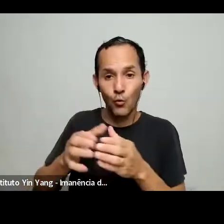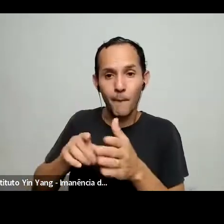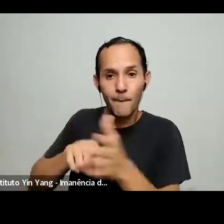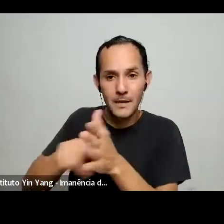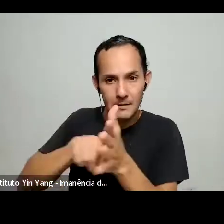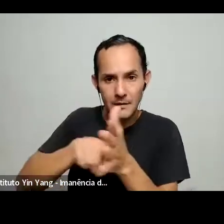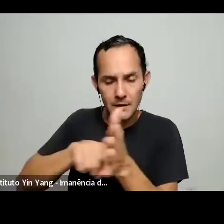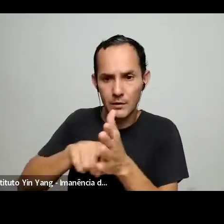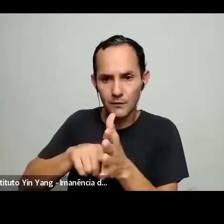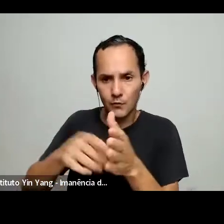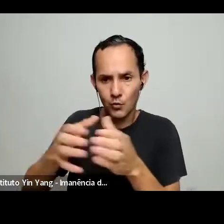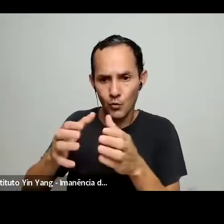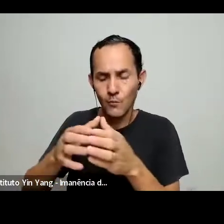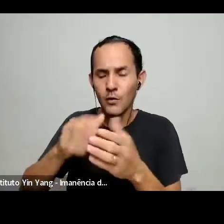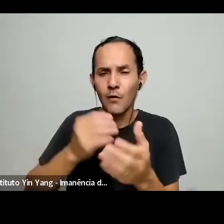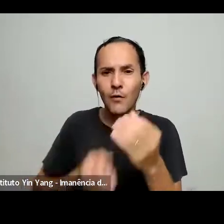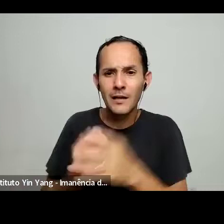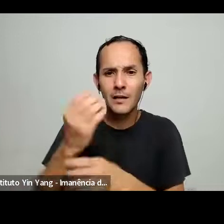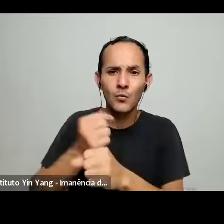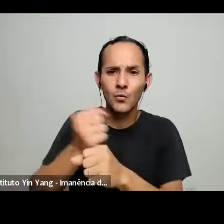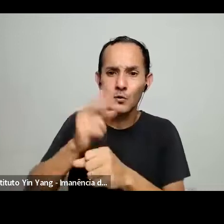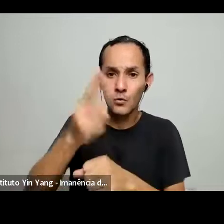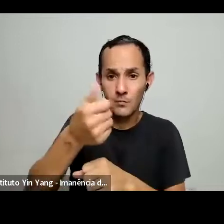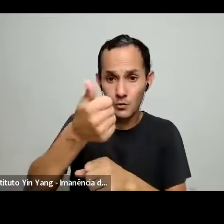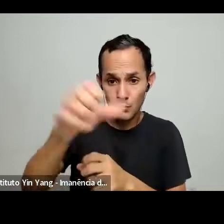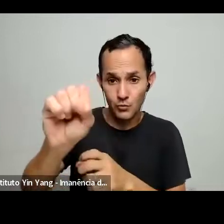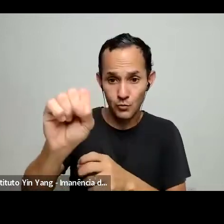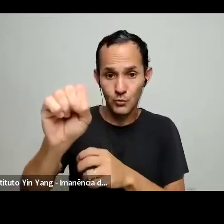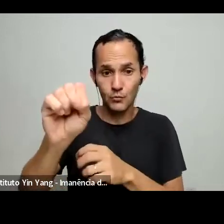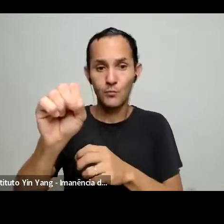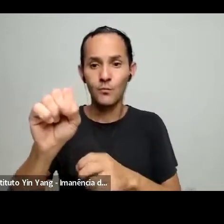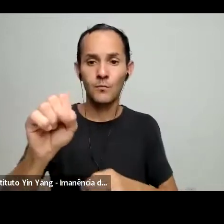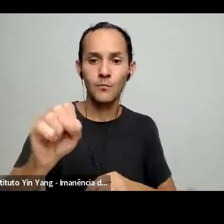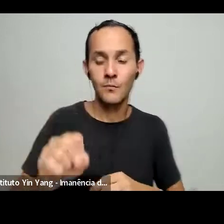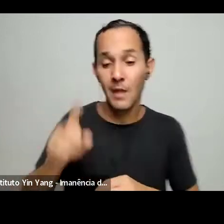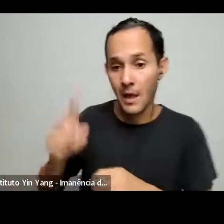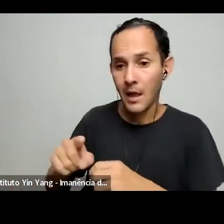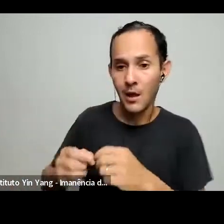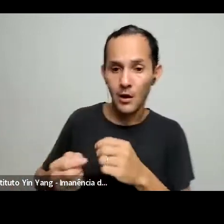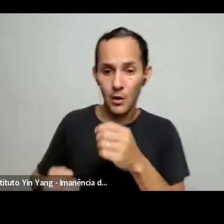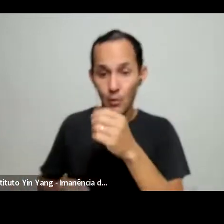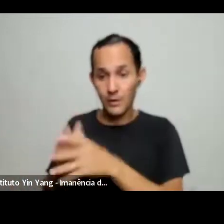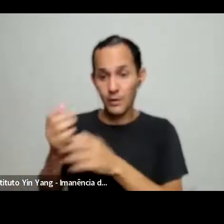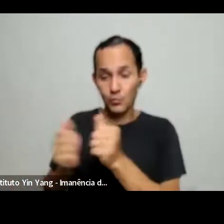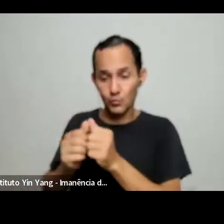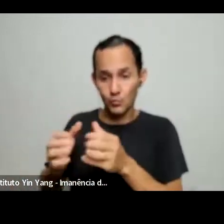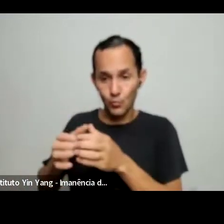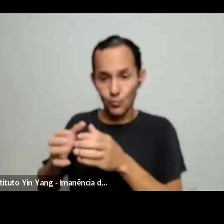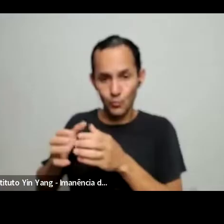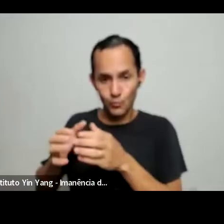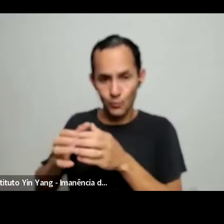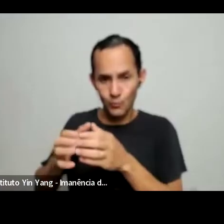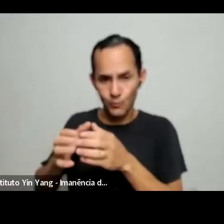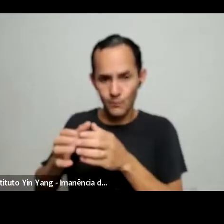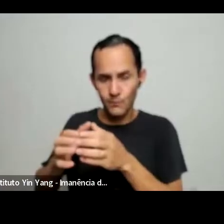gente existe desde 2018, eu fui um dos fundadores, junto com um grupo